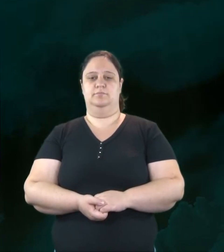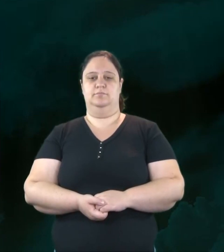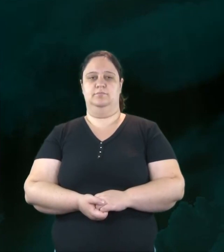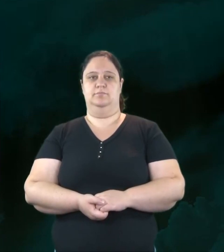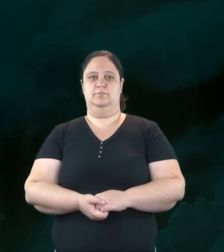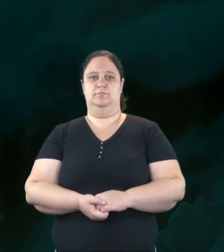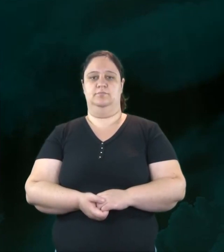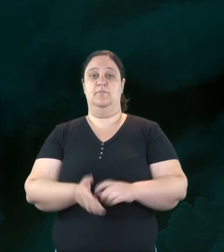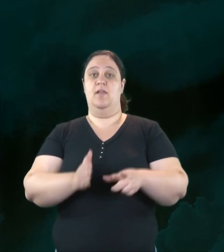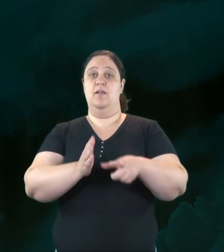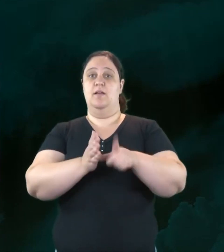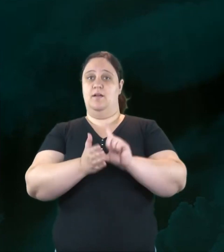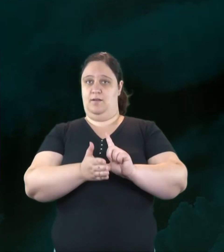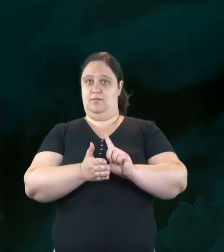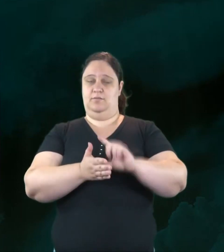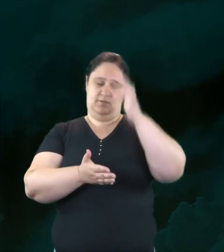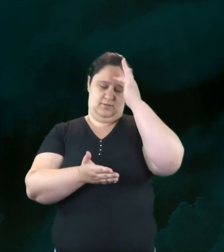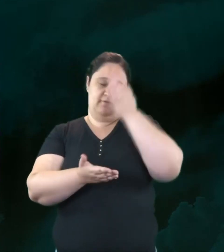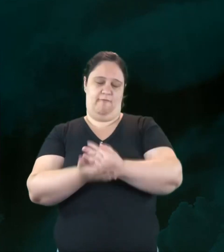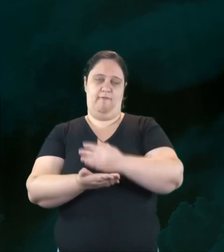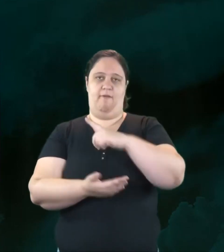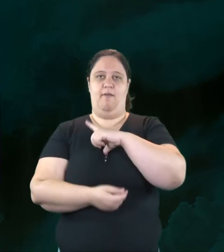Mas antes que viesse a fé,